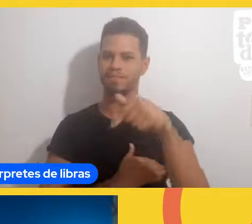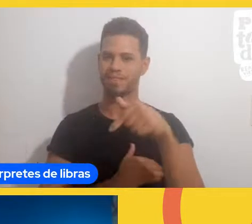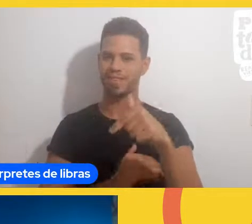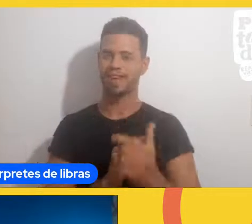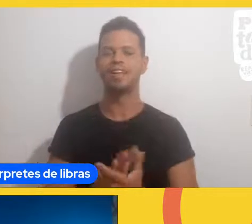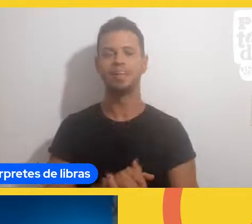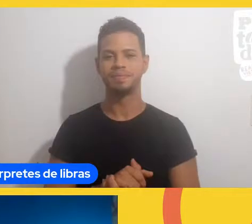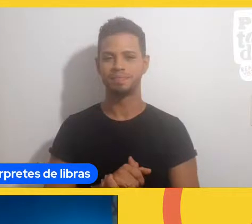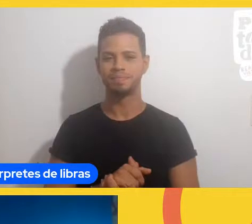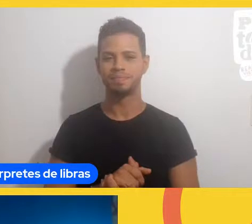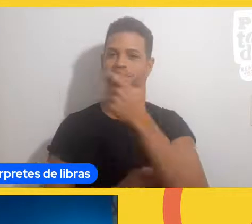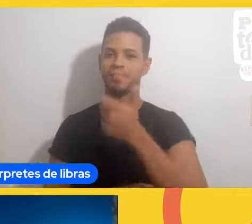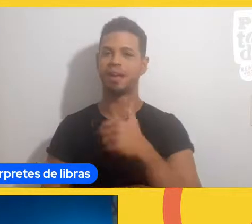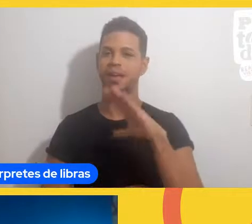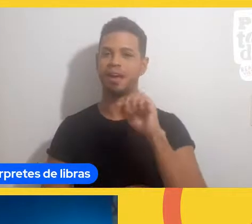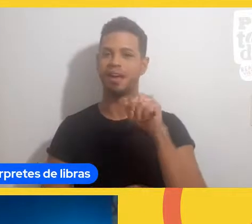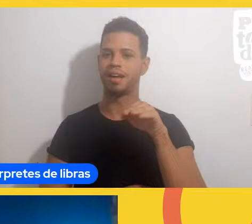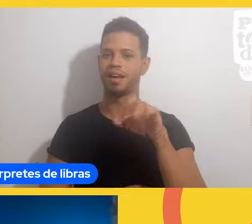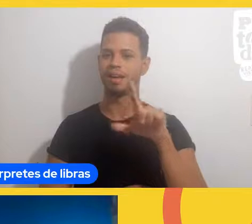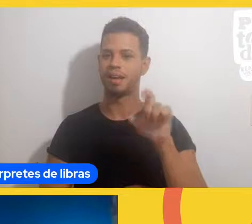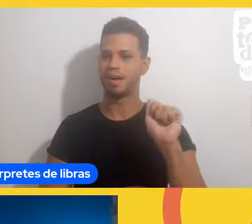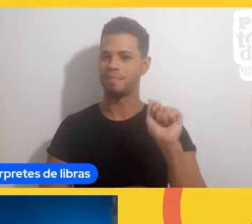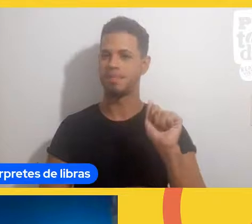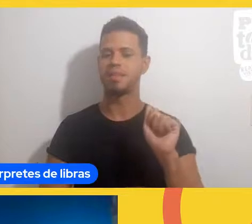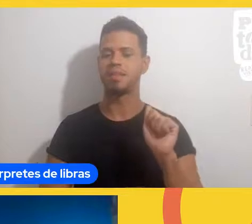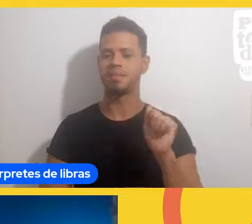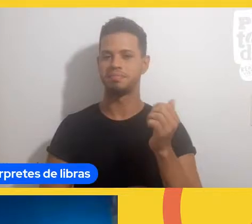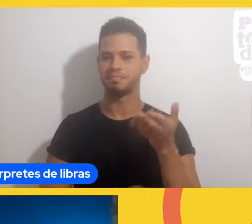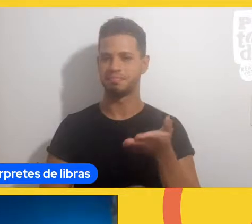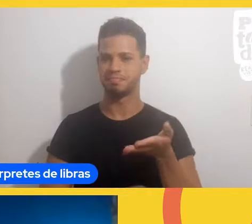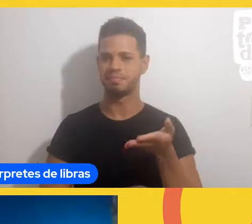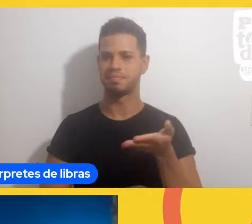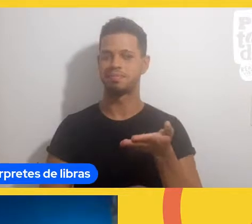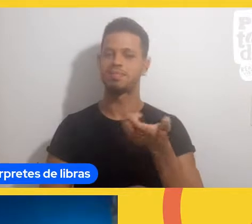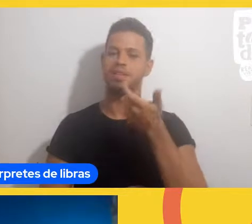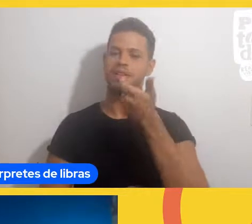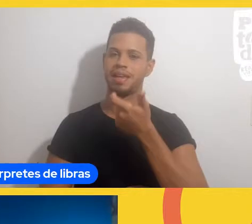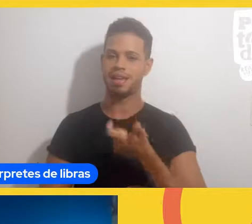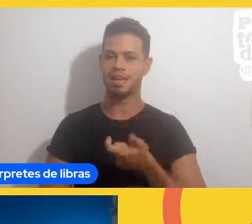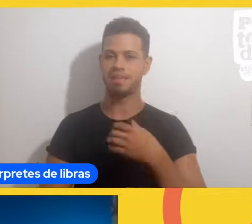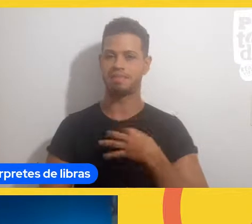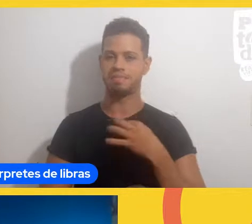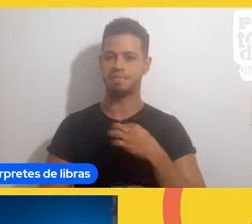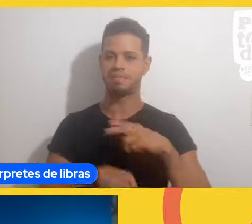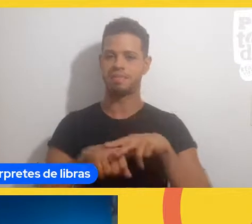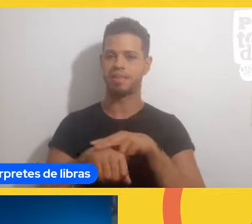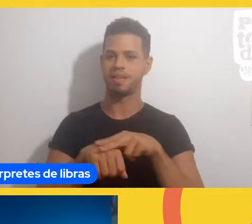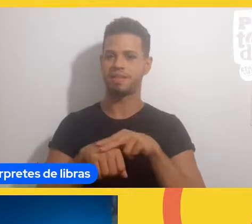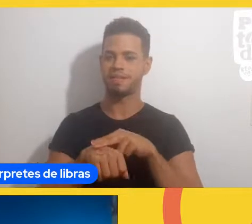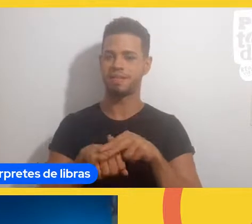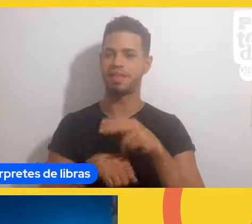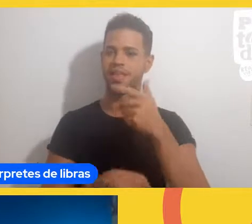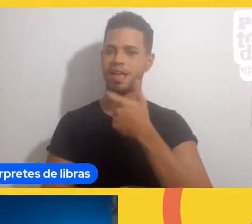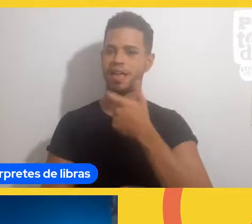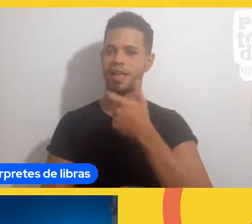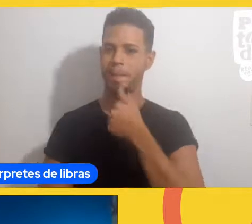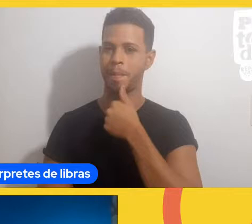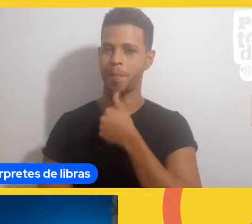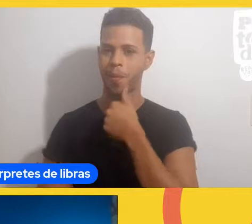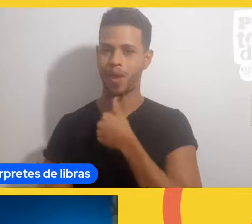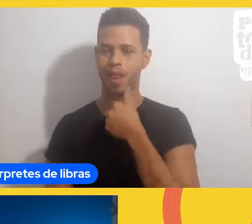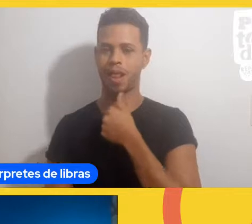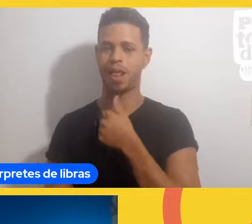sou Camila Domingues, visto uma camisa verde, sou mulher,